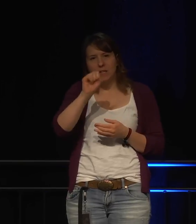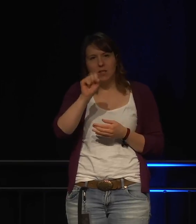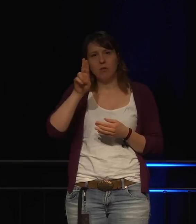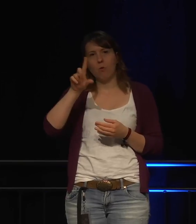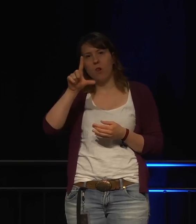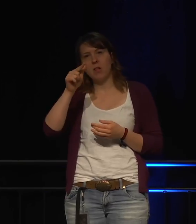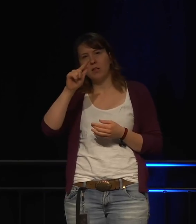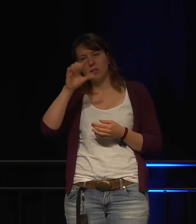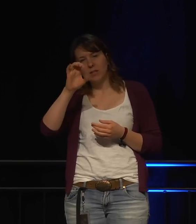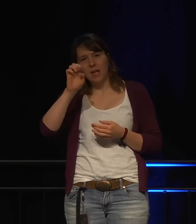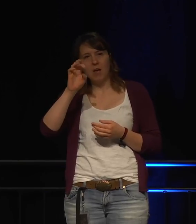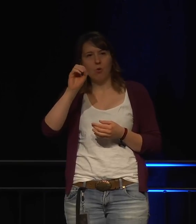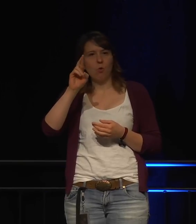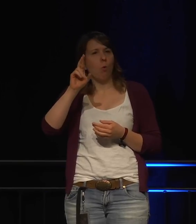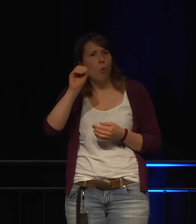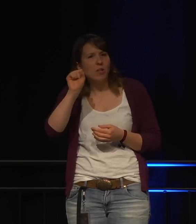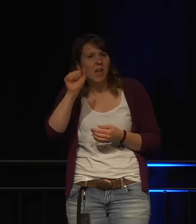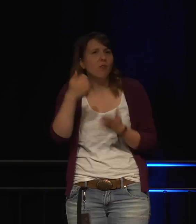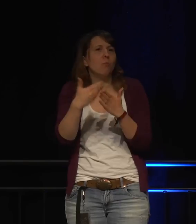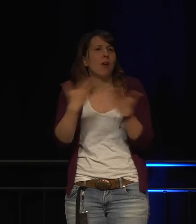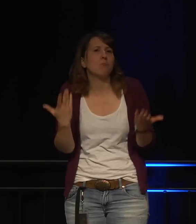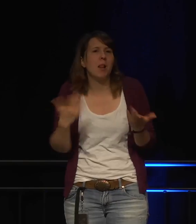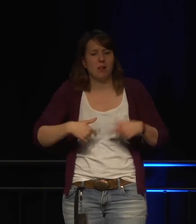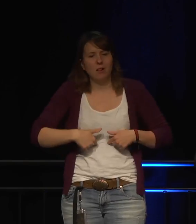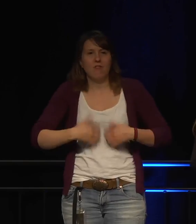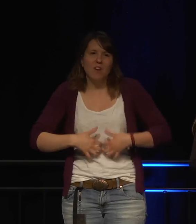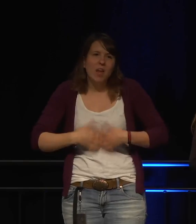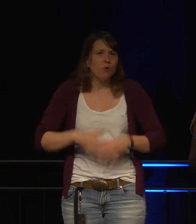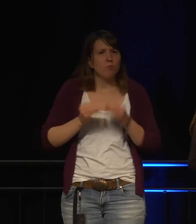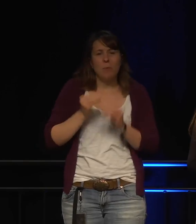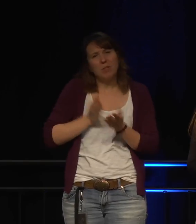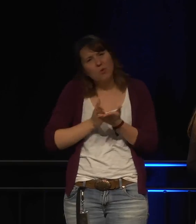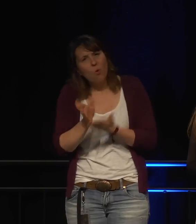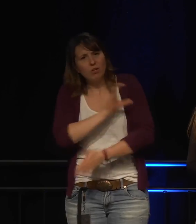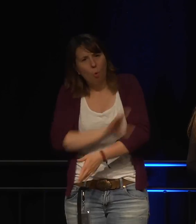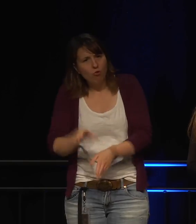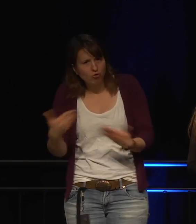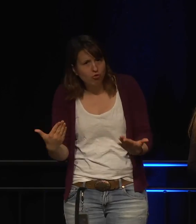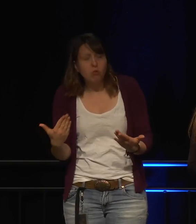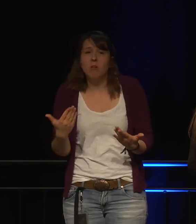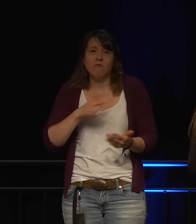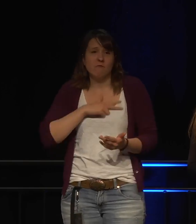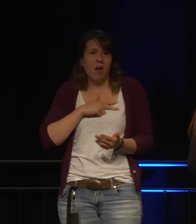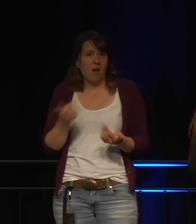muy bueno para personas que tienen enfermedades crónicas como colitis ulcerosa, pero